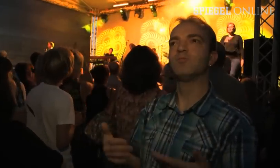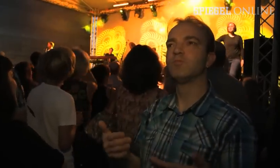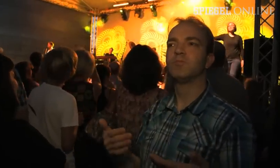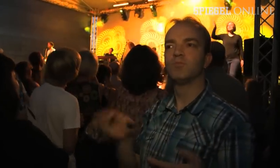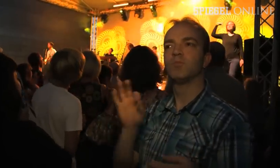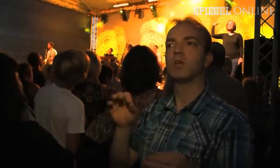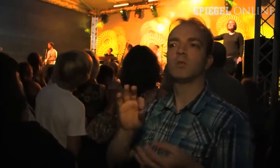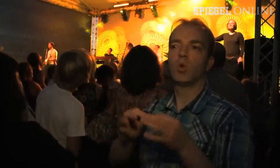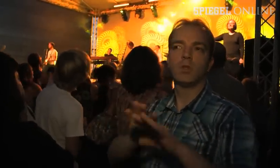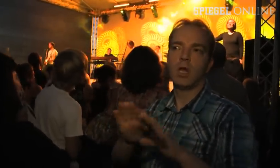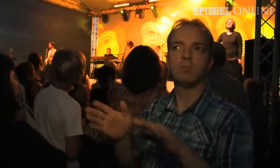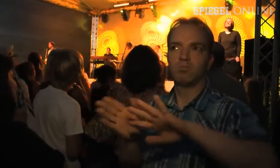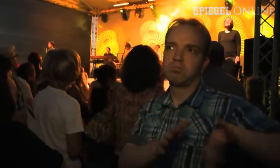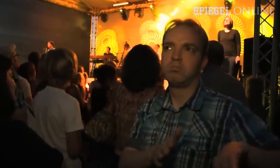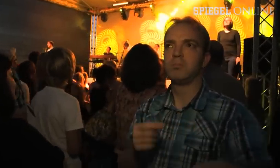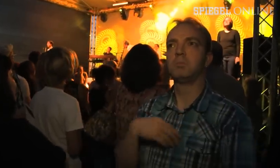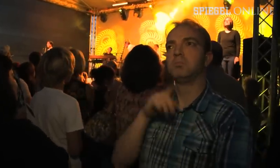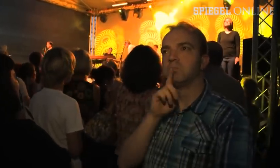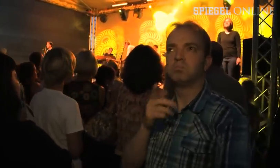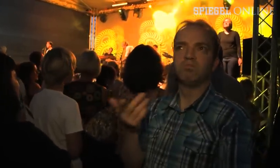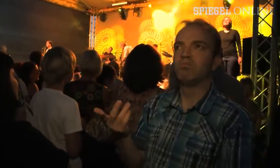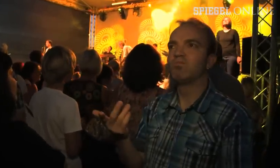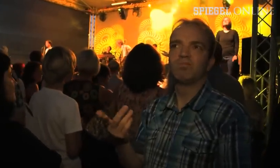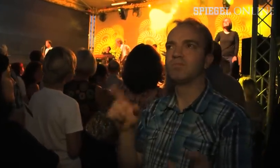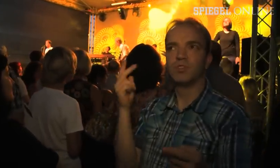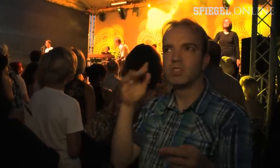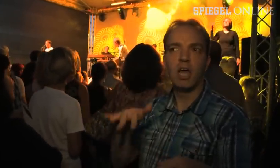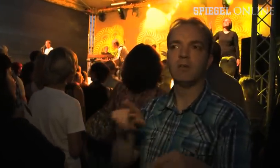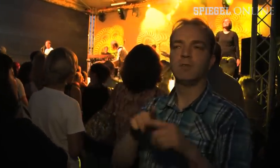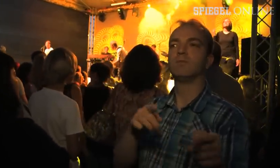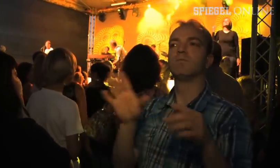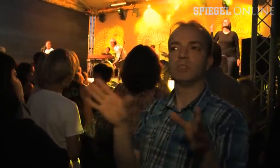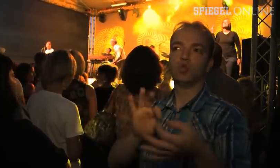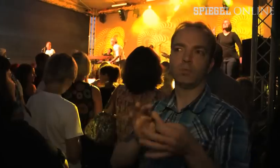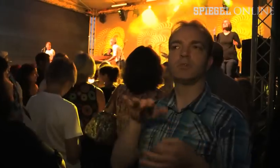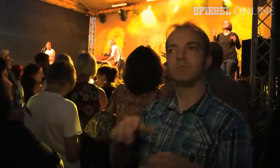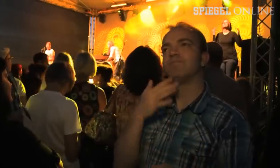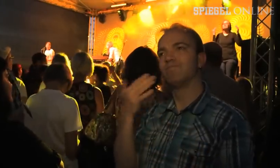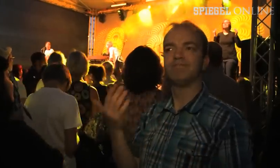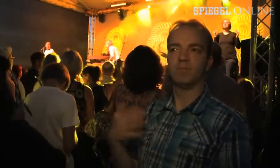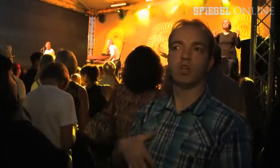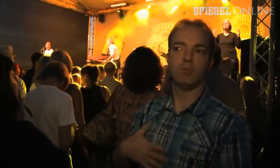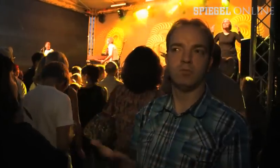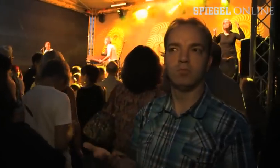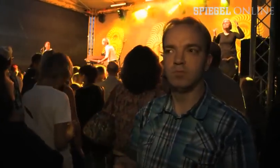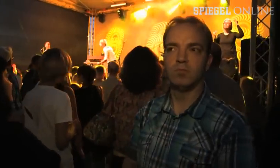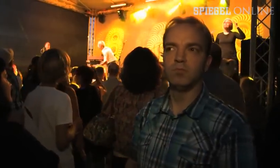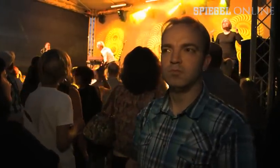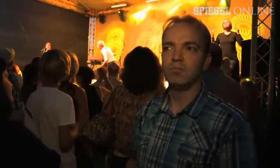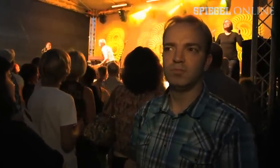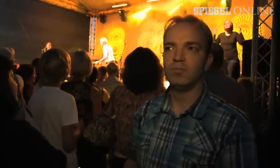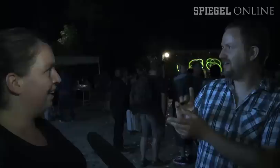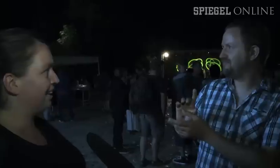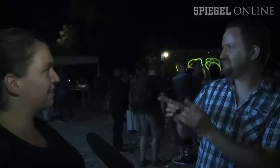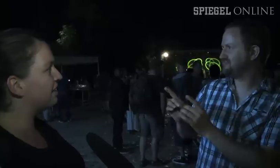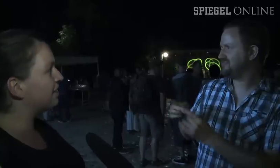Also und ohne Dolmetscher wäre es ja auch einfach irgendwie still und man würde gar nicht verstehen, worum es eigentlich geht. Und mit der Dolmetscherin ist das natürlich viel, viel angenehmer.